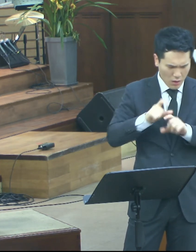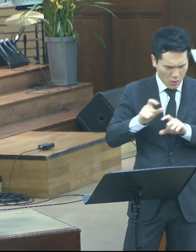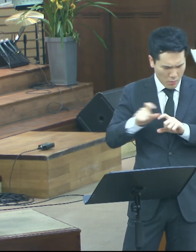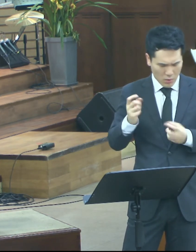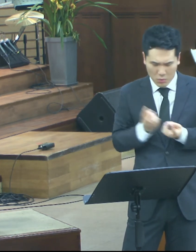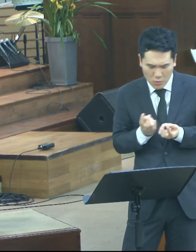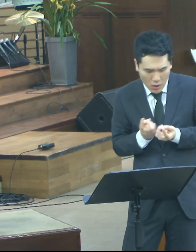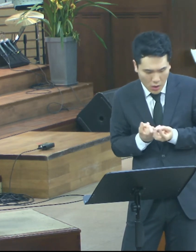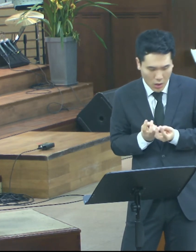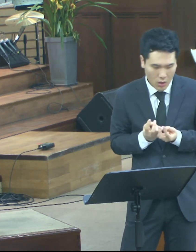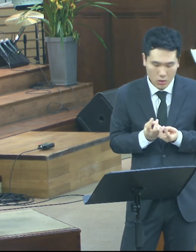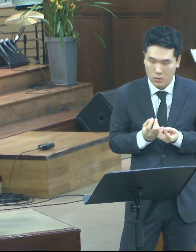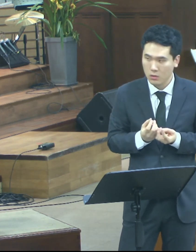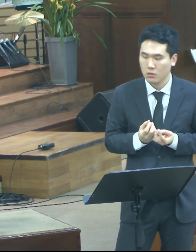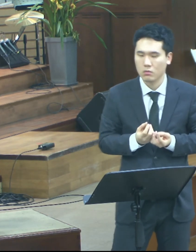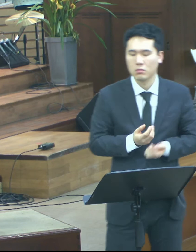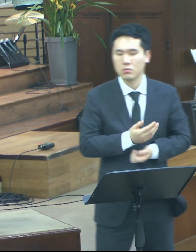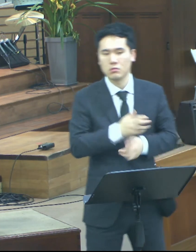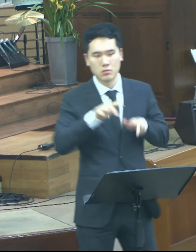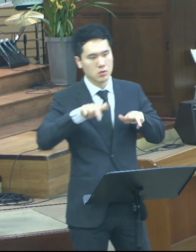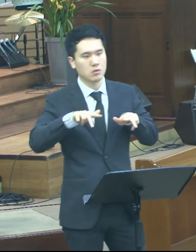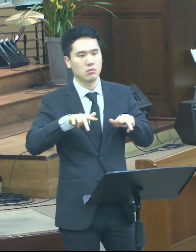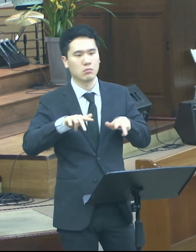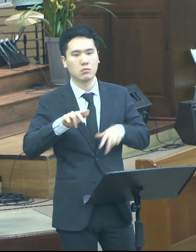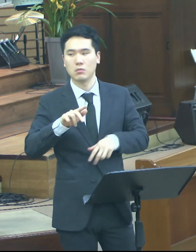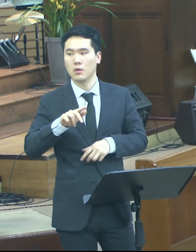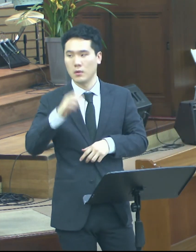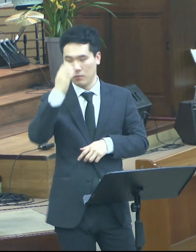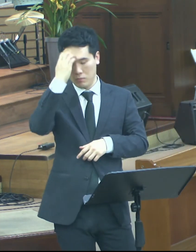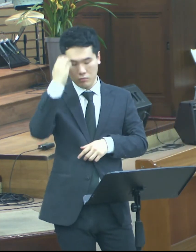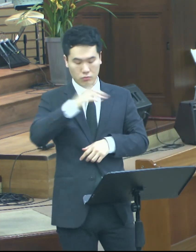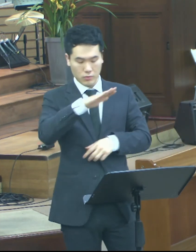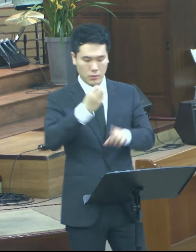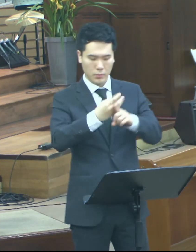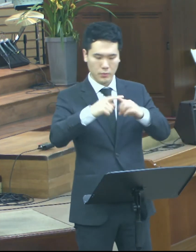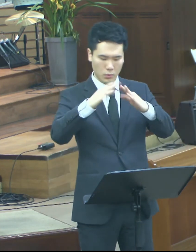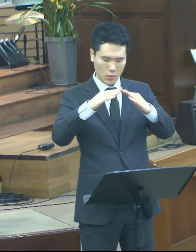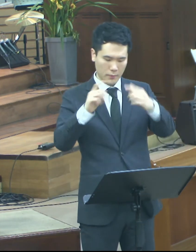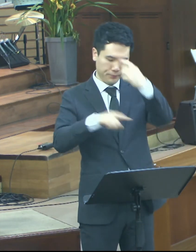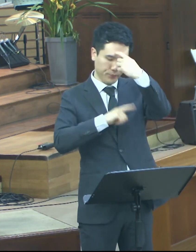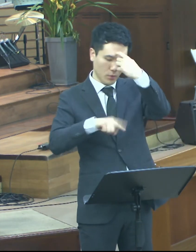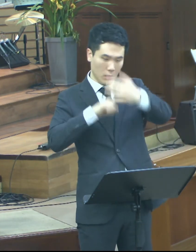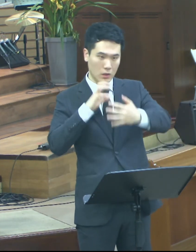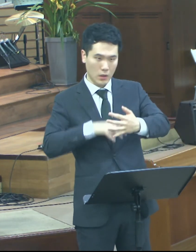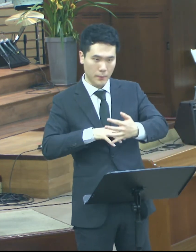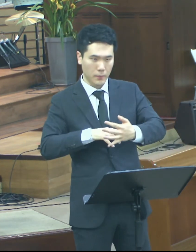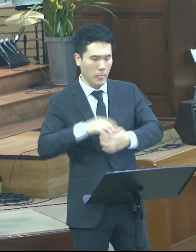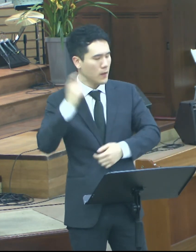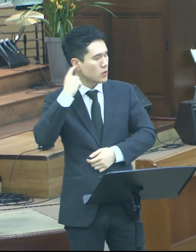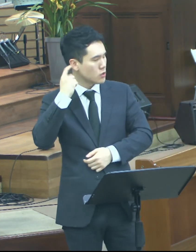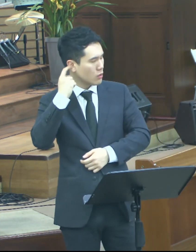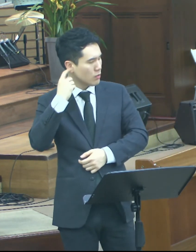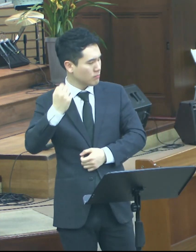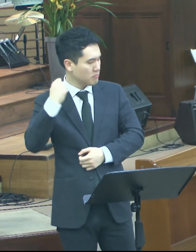안 들리는 게 되게 힘든 거예요, 여러분. 우리 교회 성도들 가운데 청력이 아주 안 좋아서 전혀